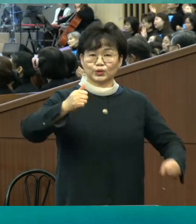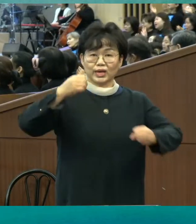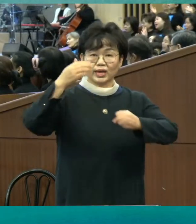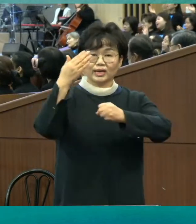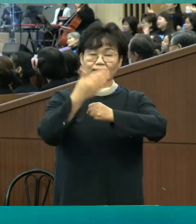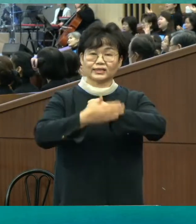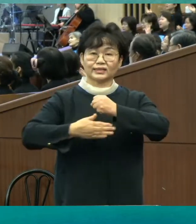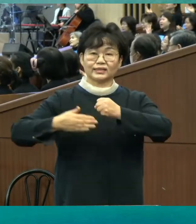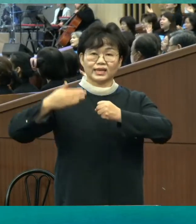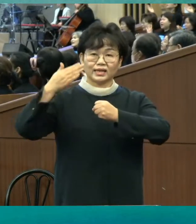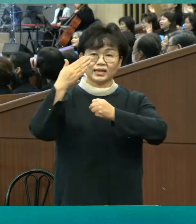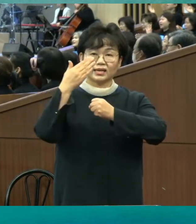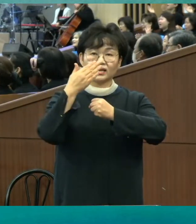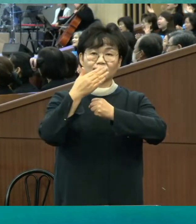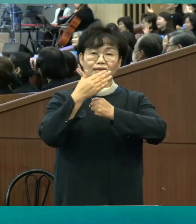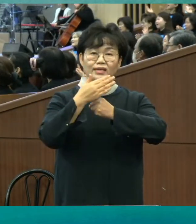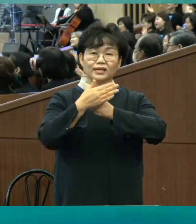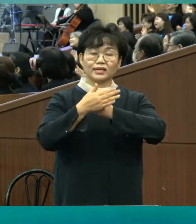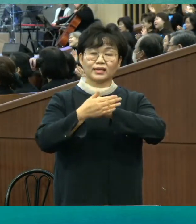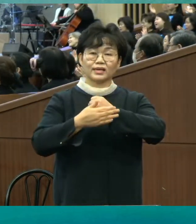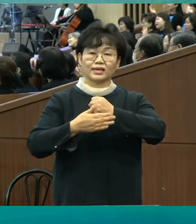주의 은혜